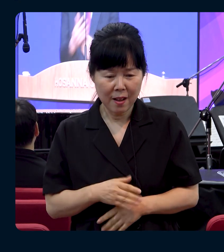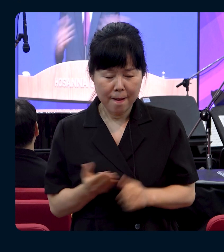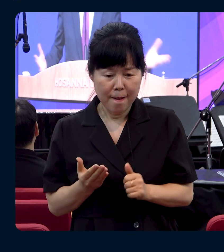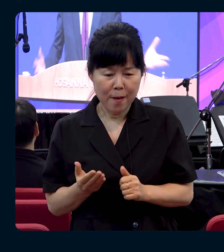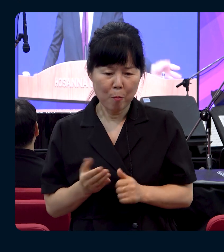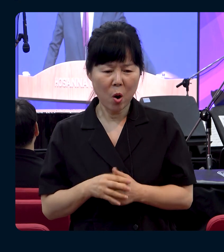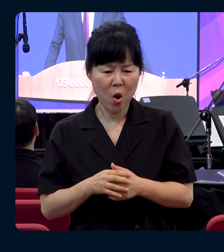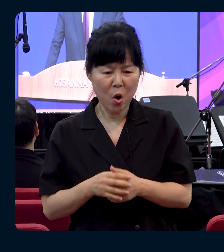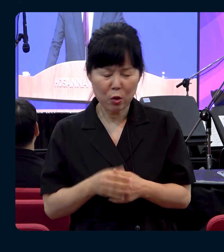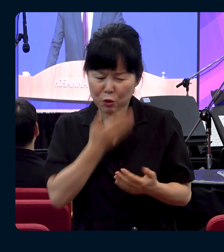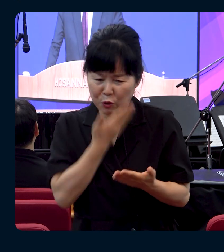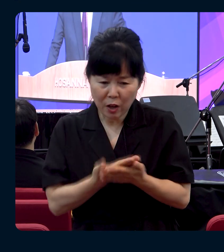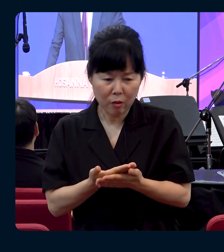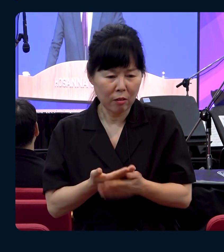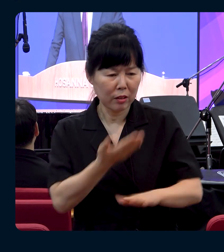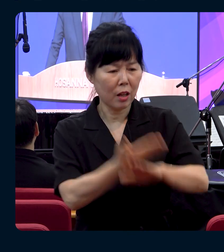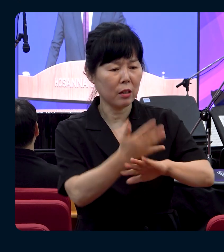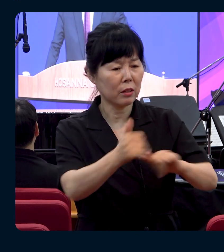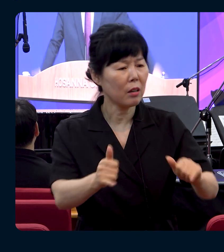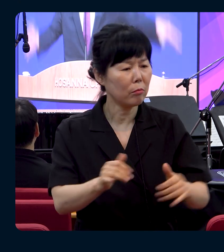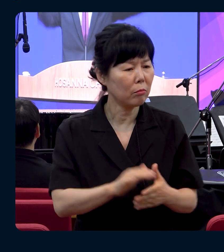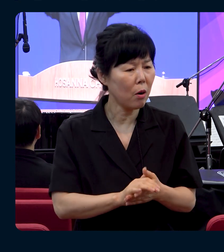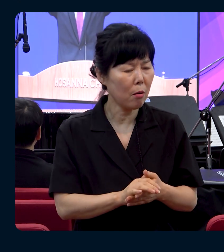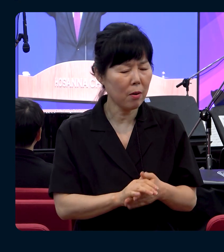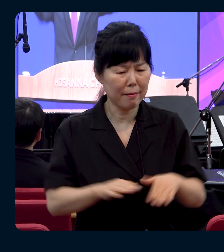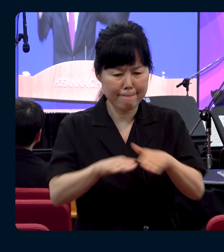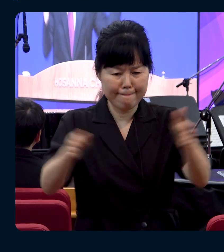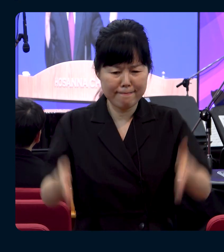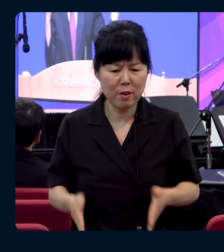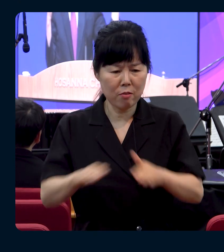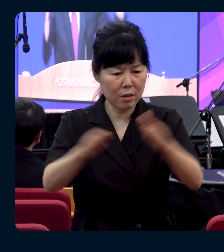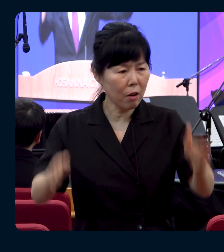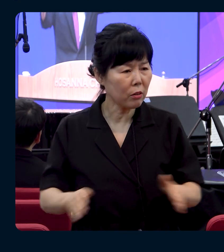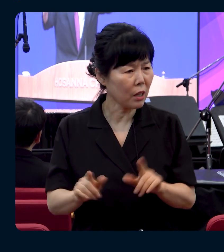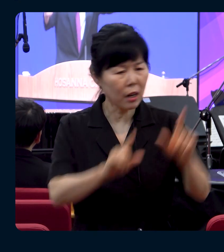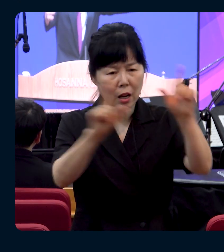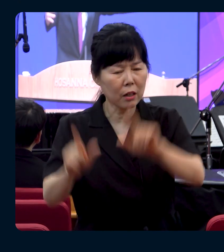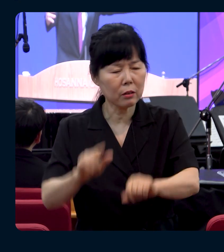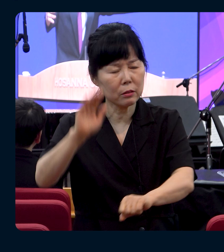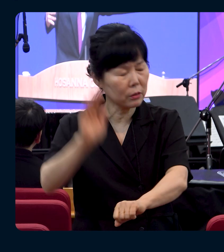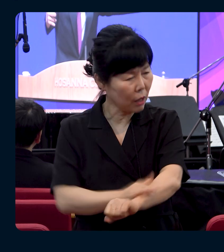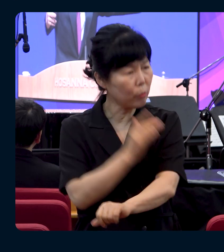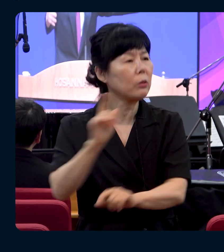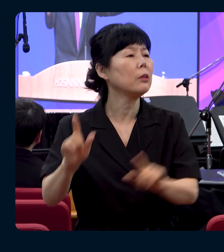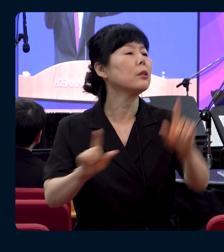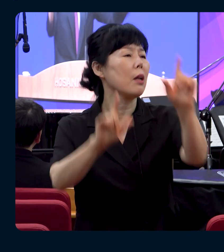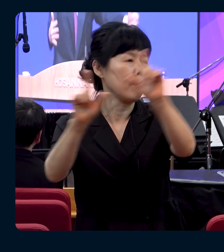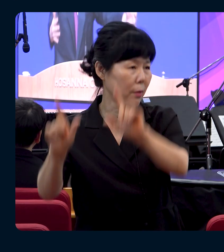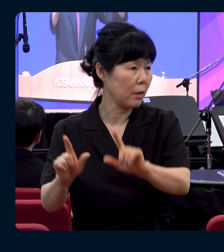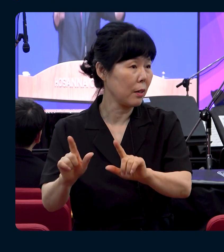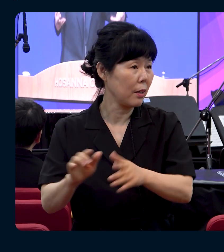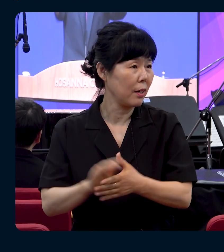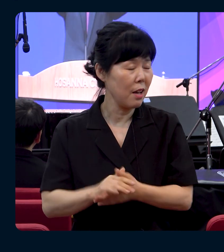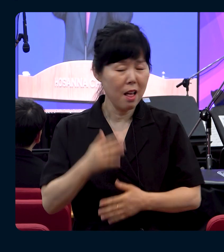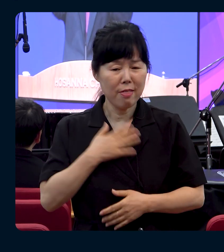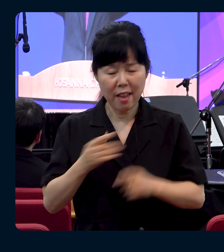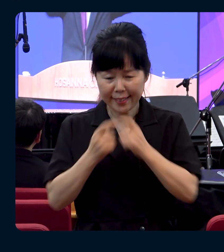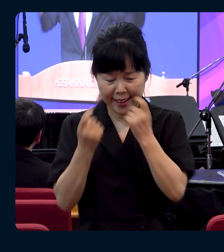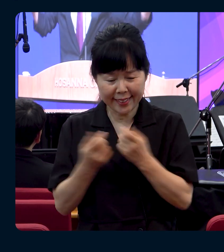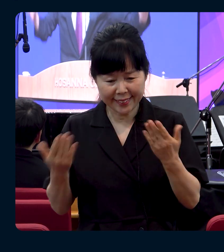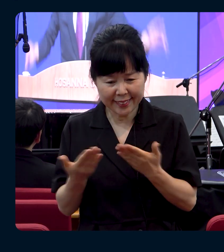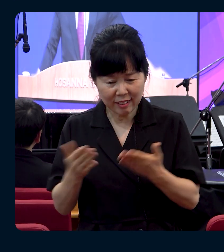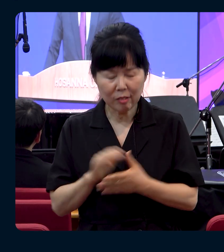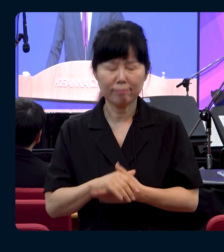그건 잘못 사는 거예요. 그냥 뭐 딴 데 갈 것도 없어, 내 힘으로 그냥 내가 경작할 수 있는 것 그거 해가지고 거기서 나온 거고 내가 먹고